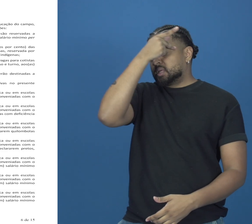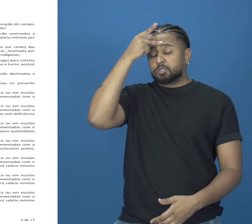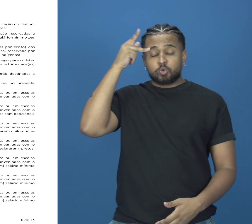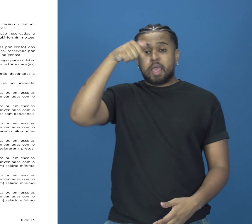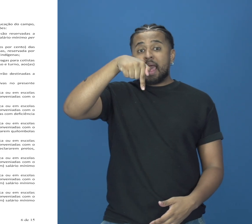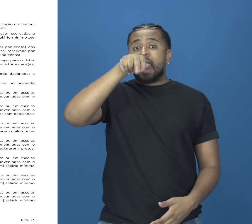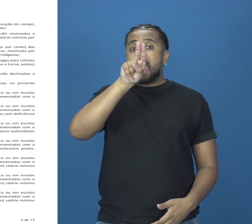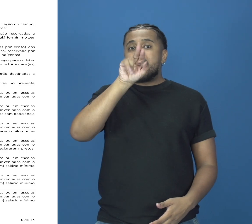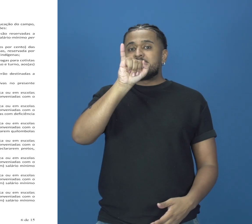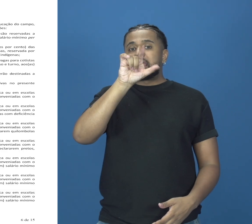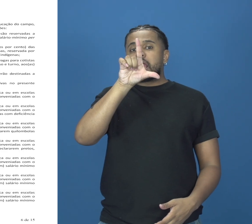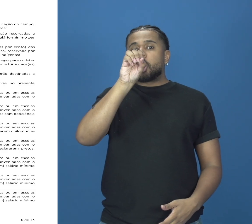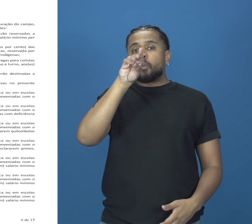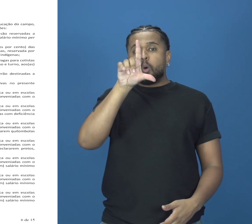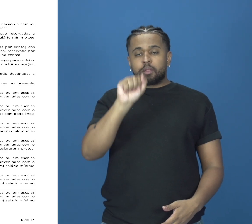autodeclararem quilombolas.